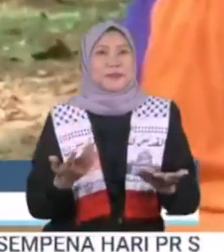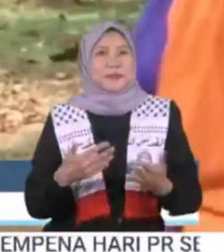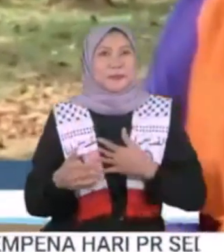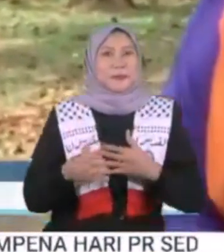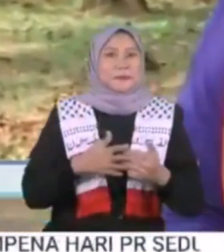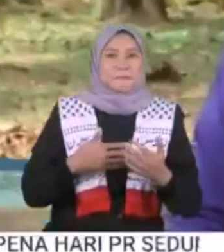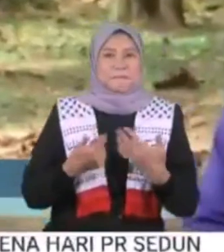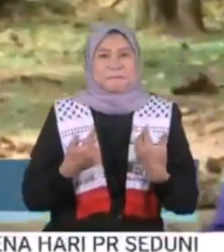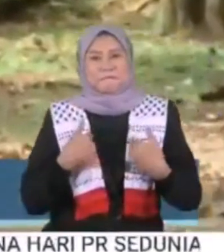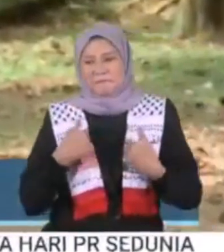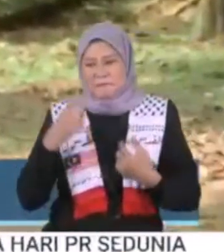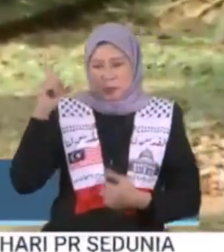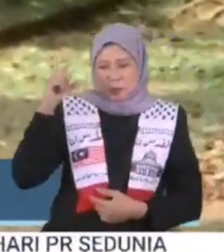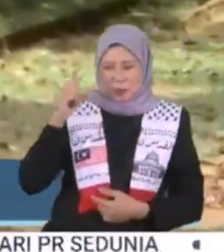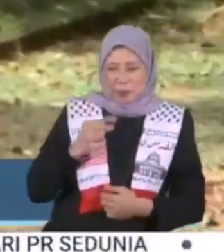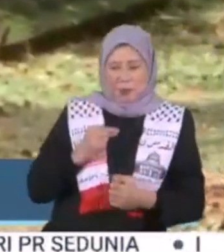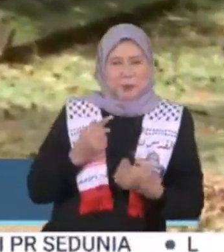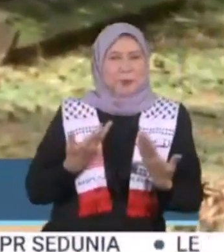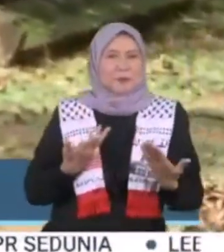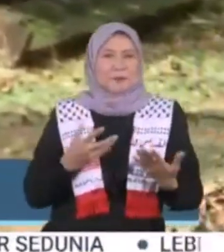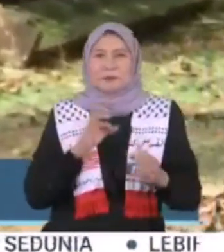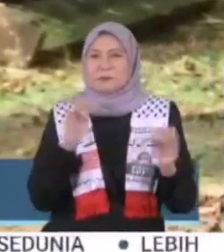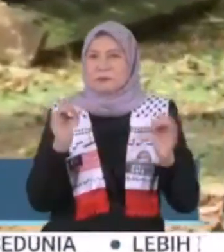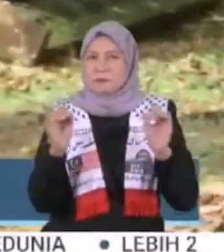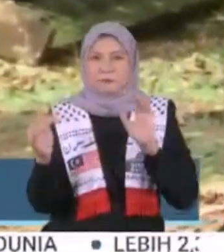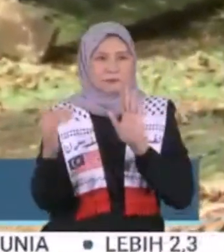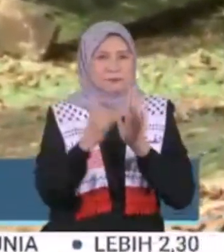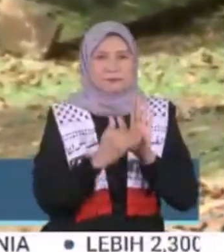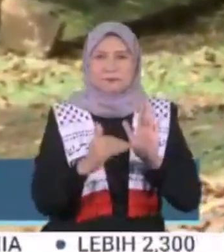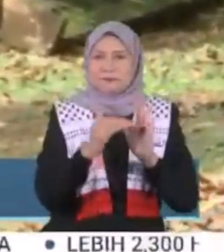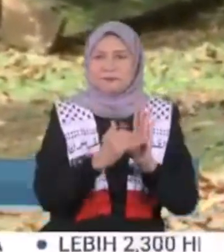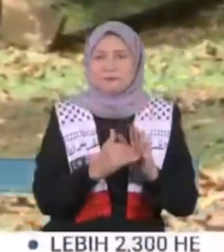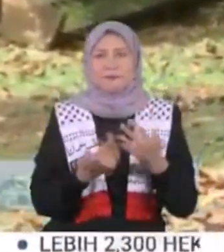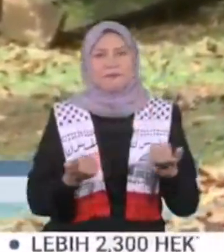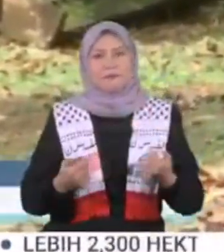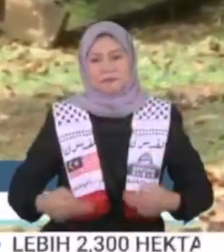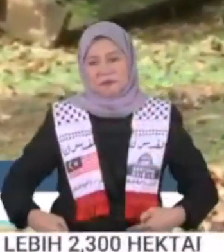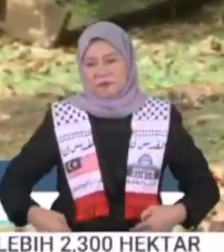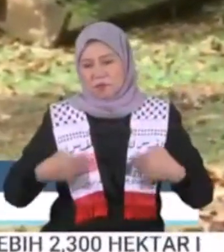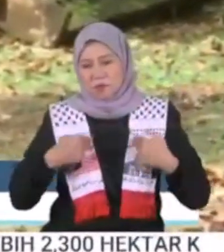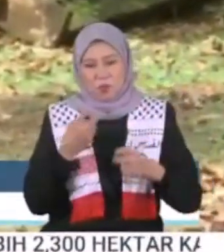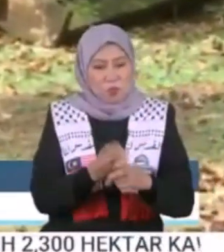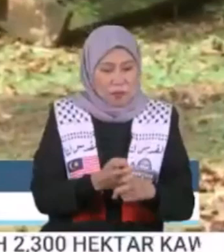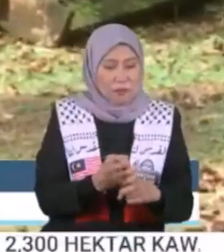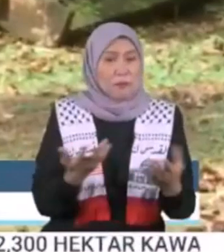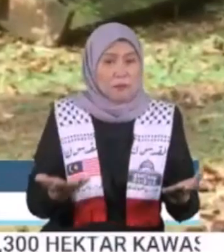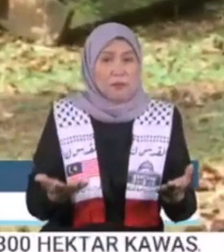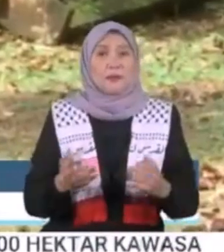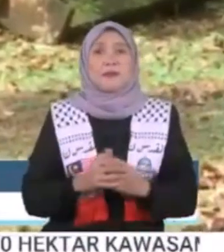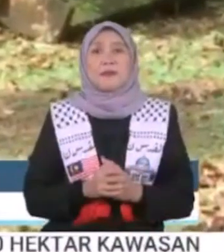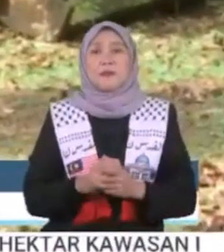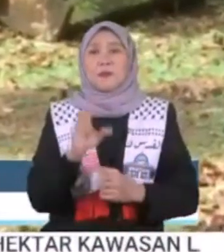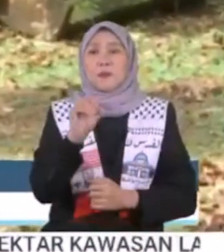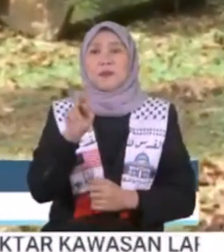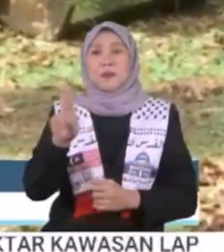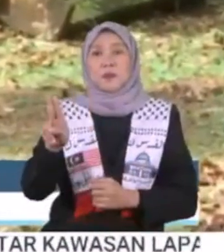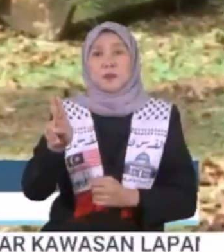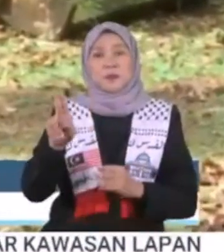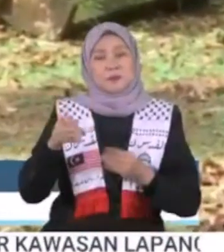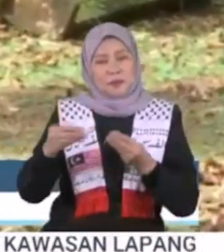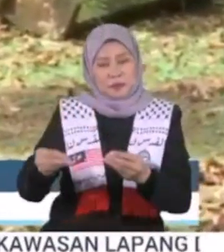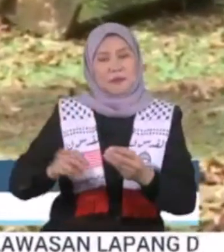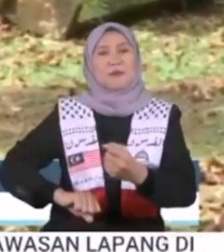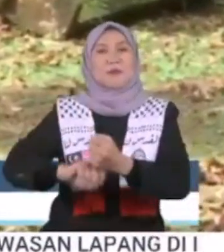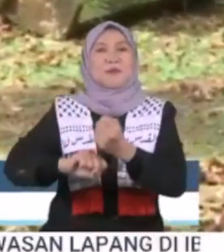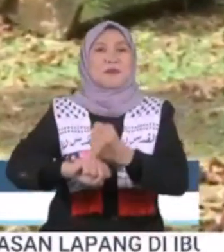Kekurangan bukanlah penghalang untuk membebaskan diri dari kehidupan susah. Jadi golongan kurang upaya ini perlu